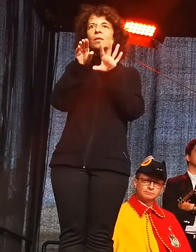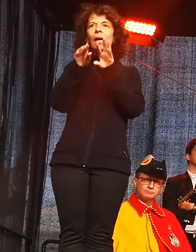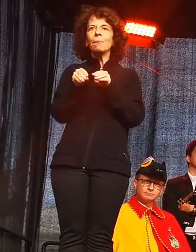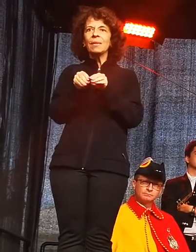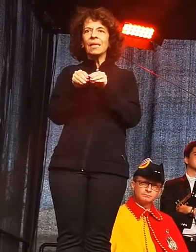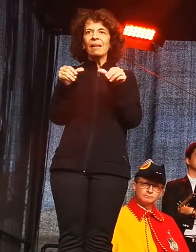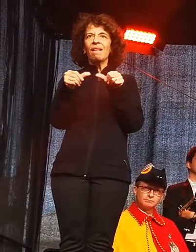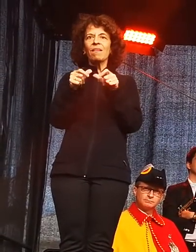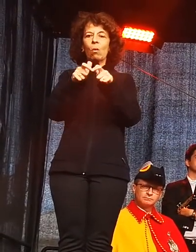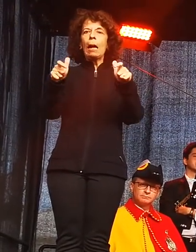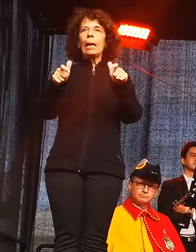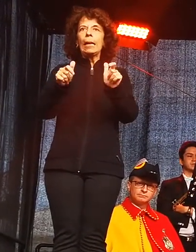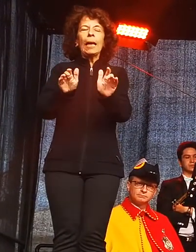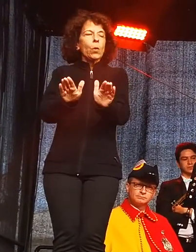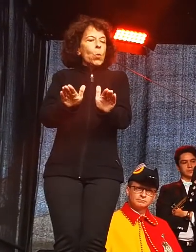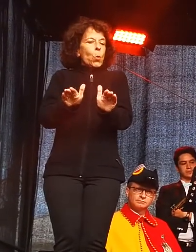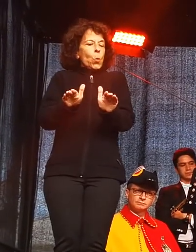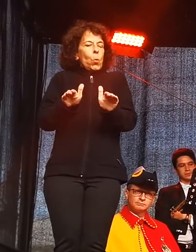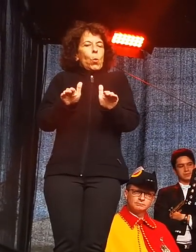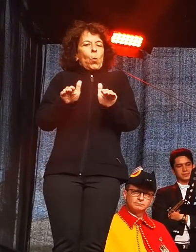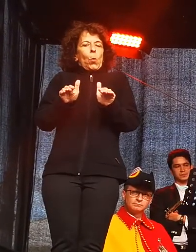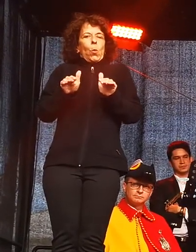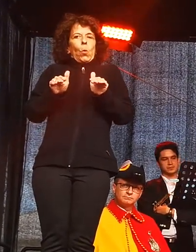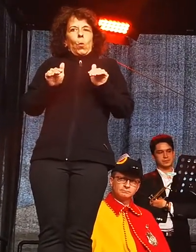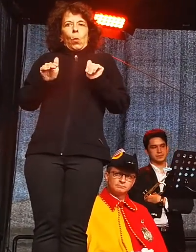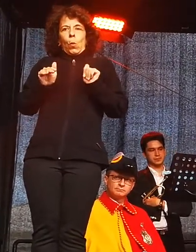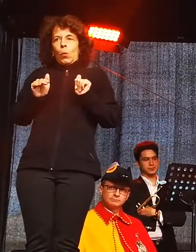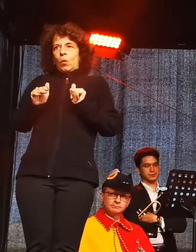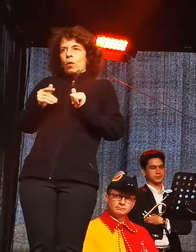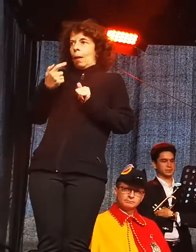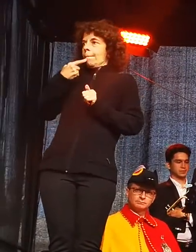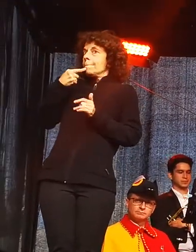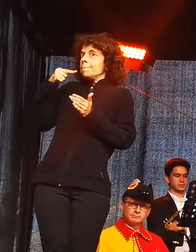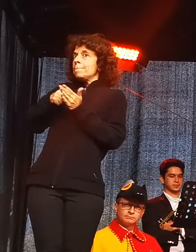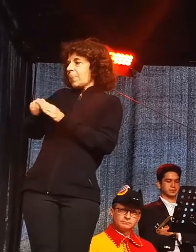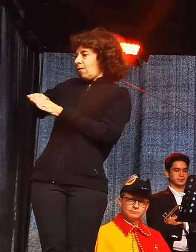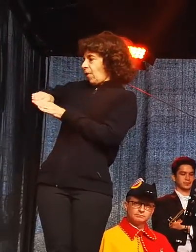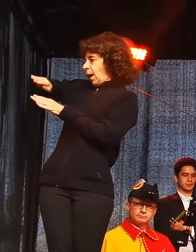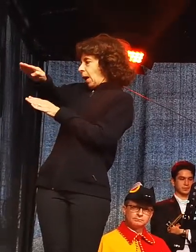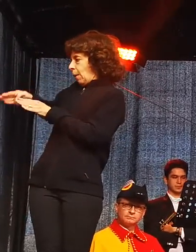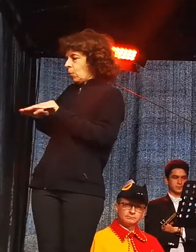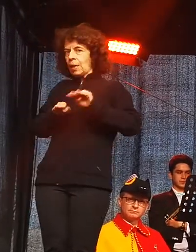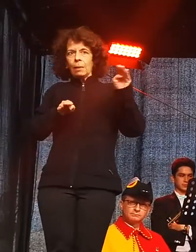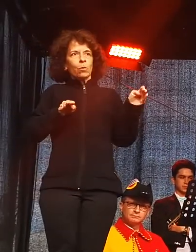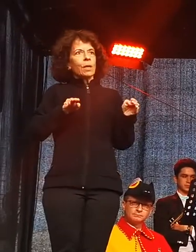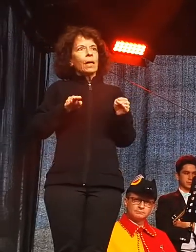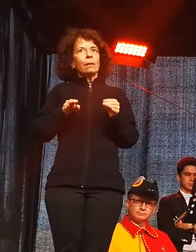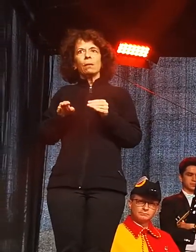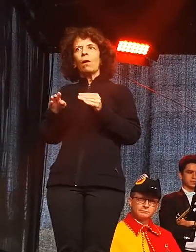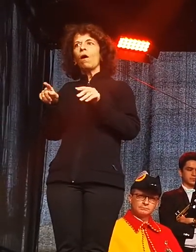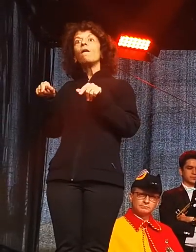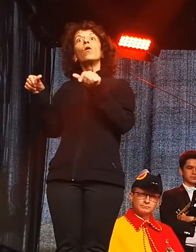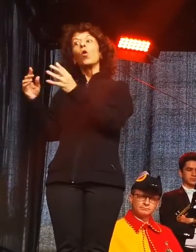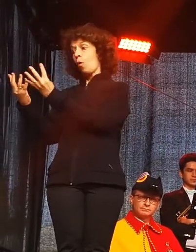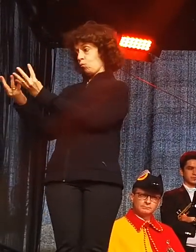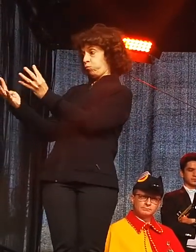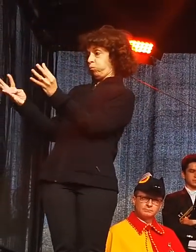se retirer du lac et ils vont remonter sur les collines, construire des habitations qui vont entourer de